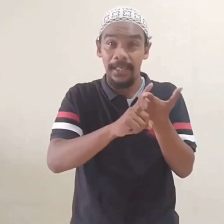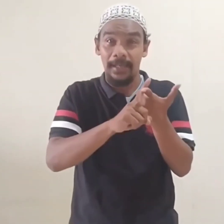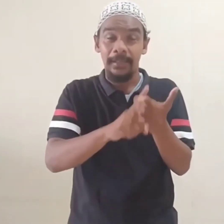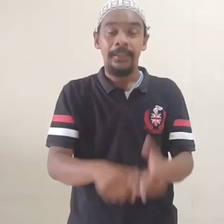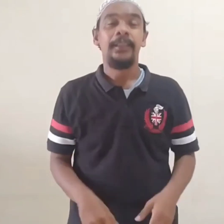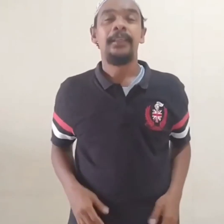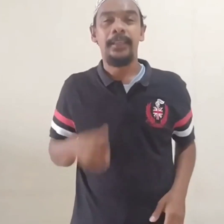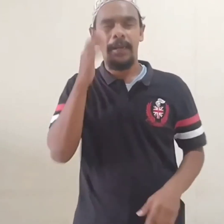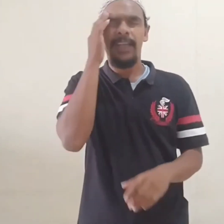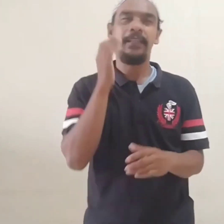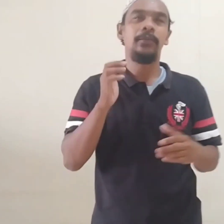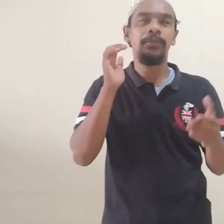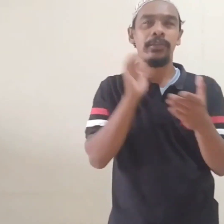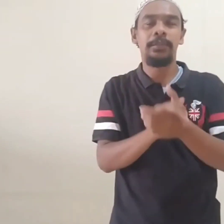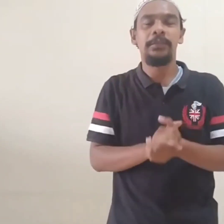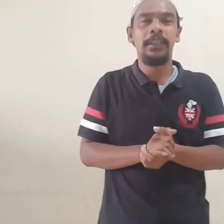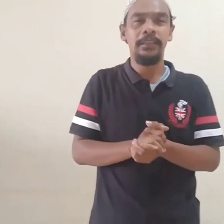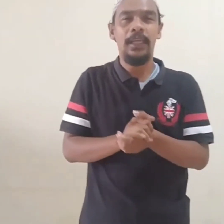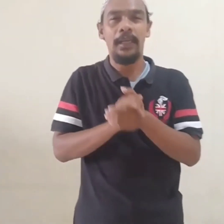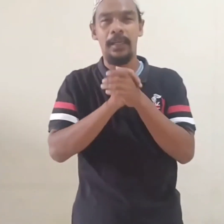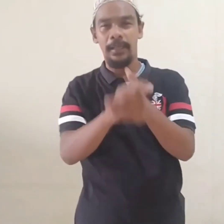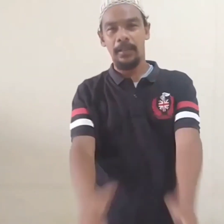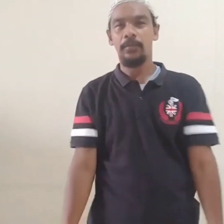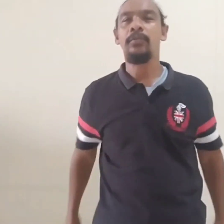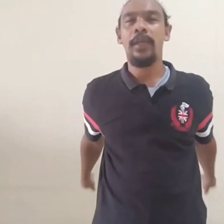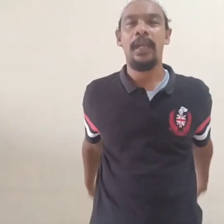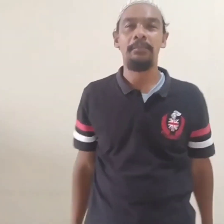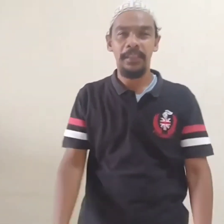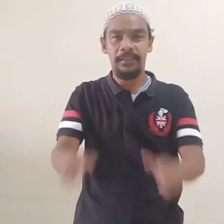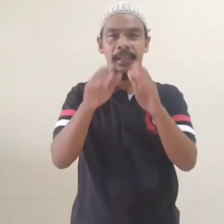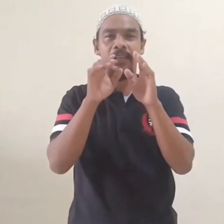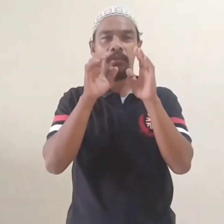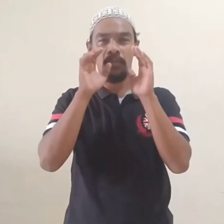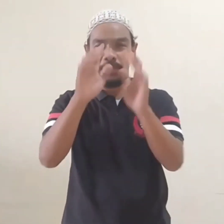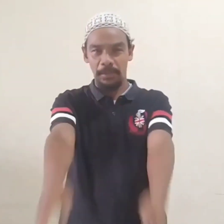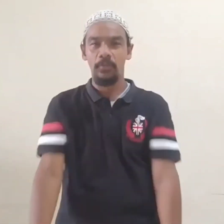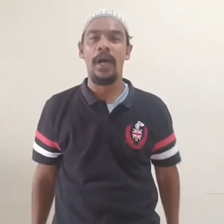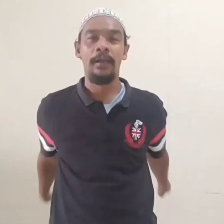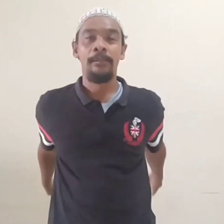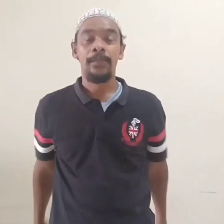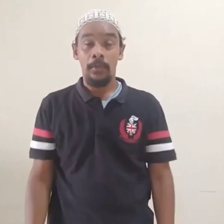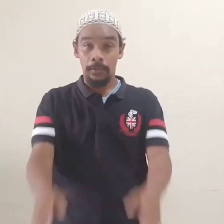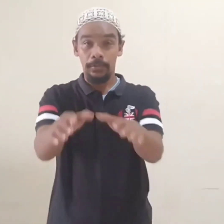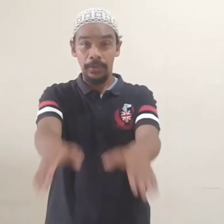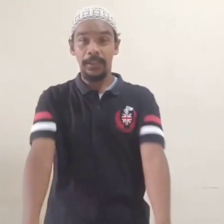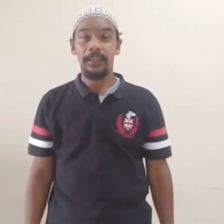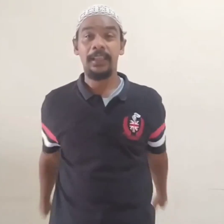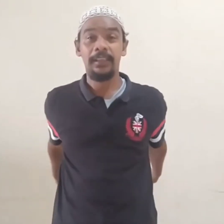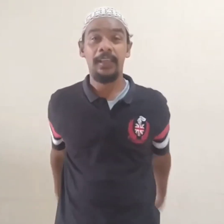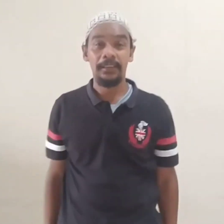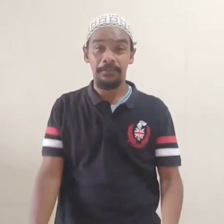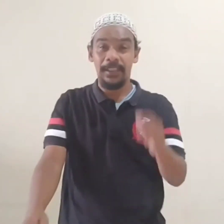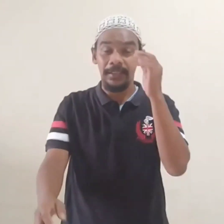dada. Nah, baik untuk teman-teman, anak-anakku MIT Nurul Iman 2. Untuk kegiatan aktivitas